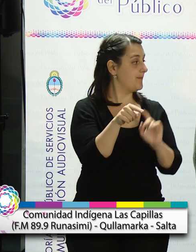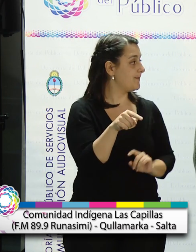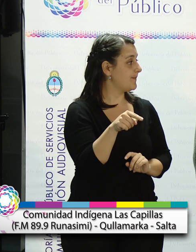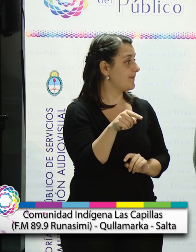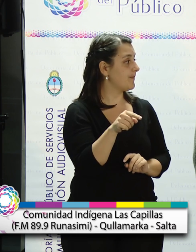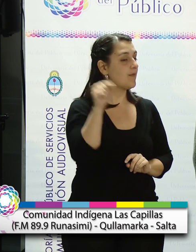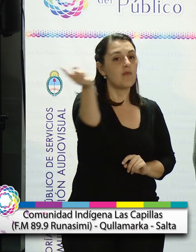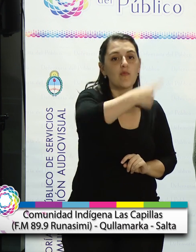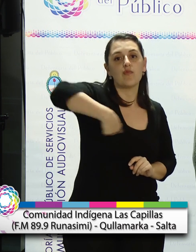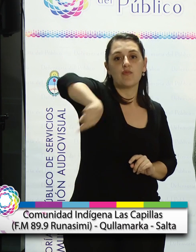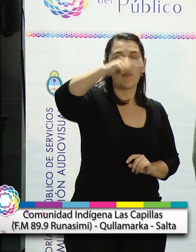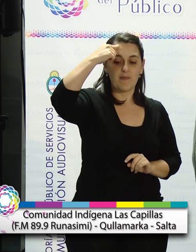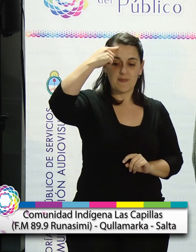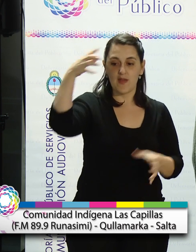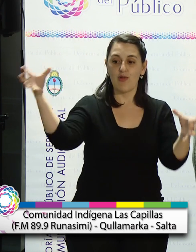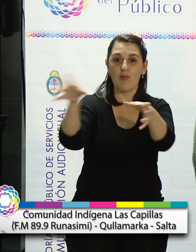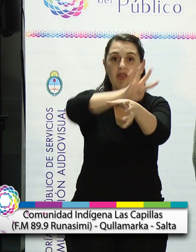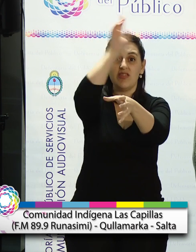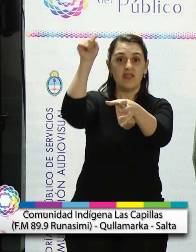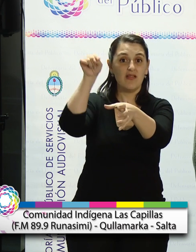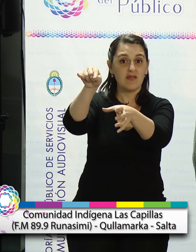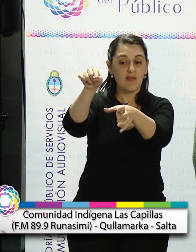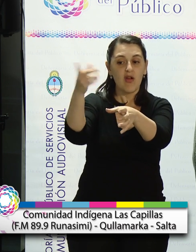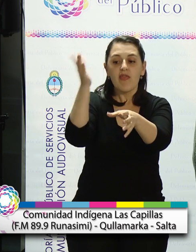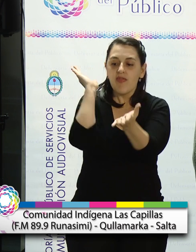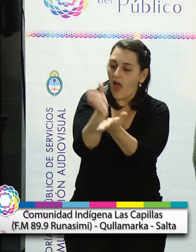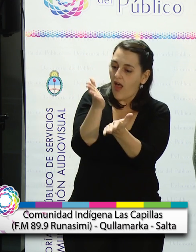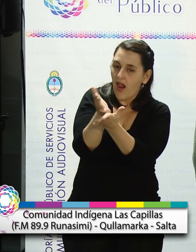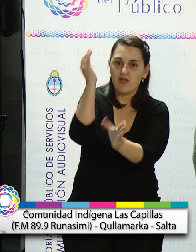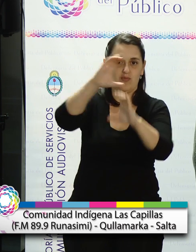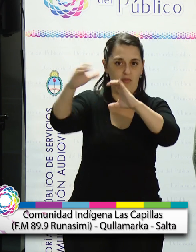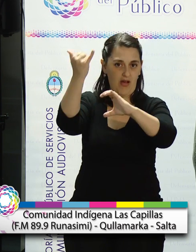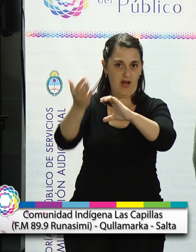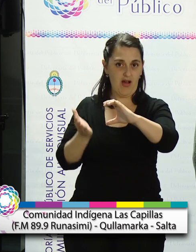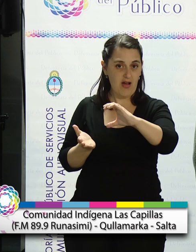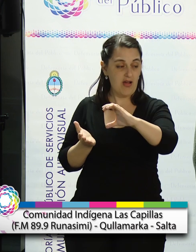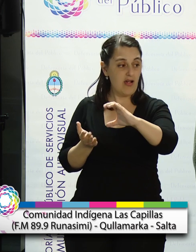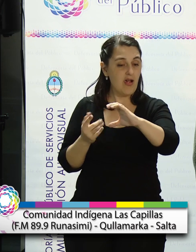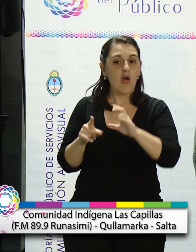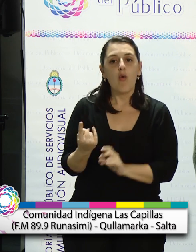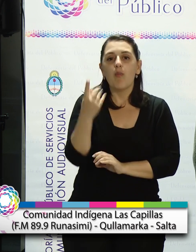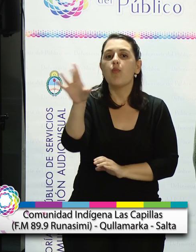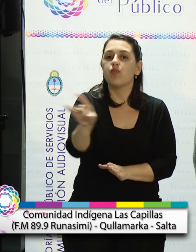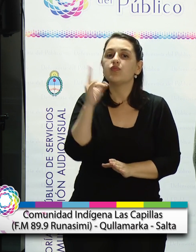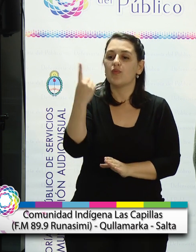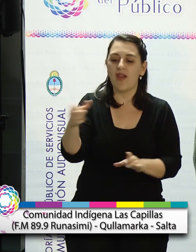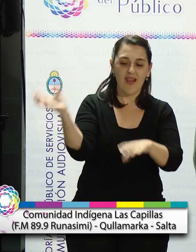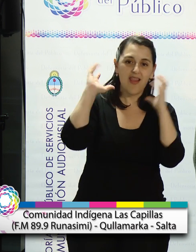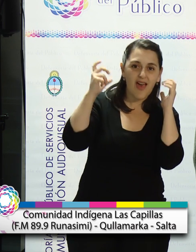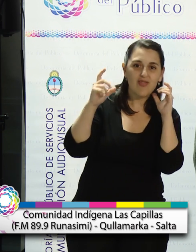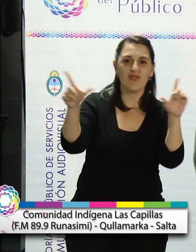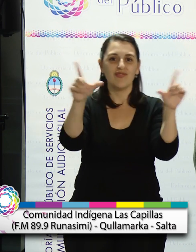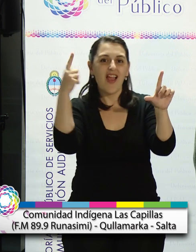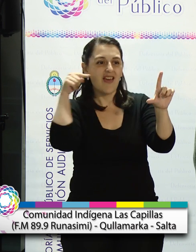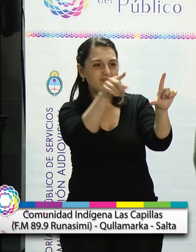Consideramos que los pueblos originarios tenemos derecho a comunicarnos y una de las herramientas es la radio y la